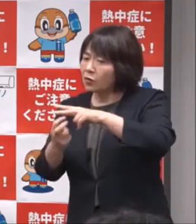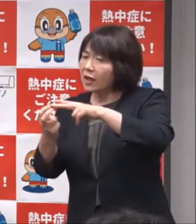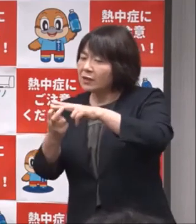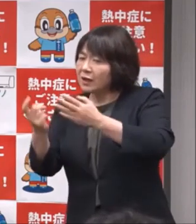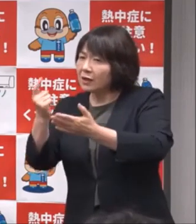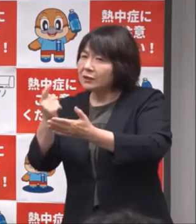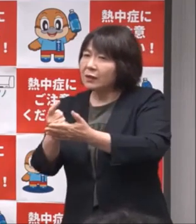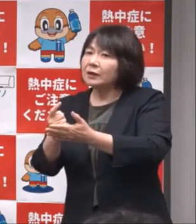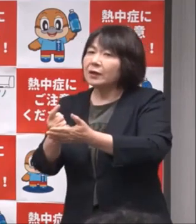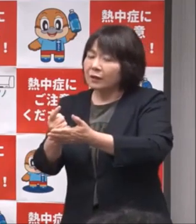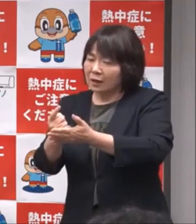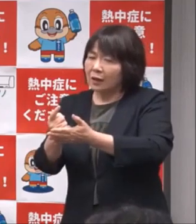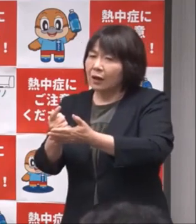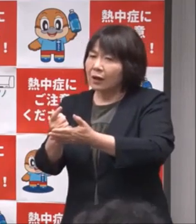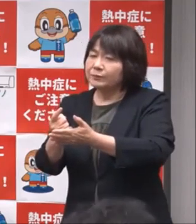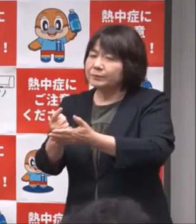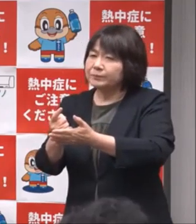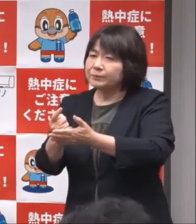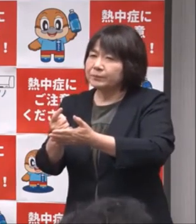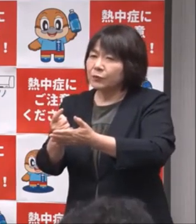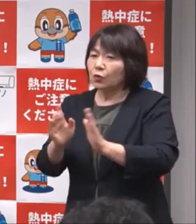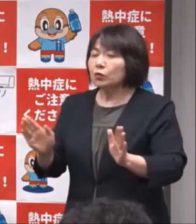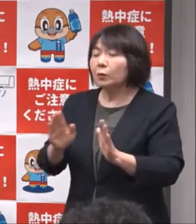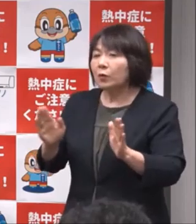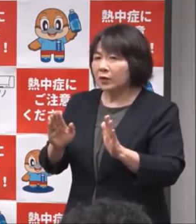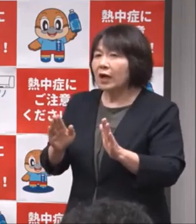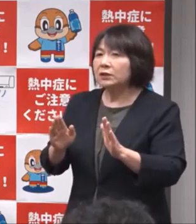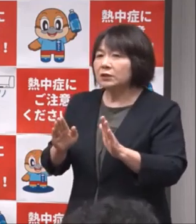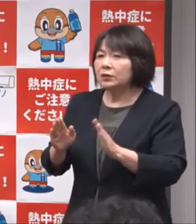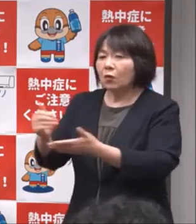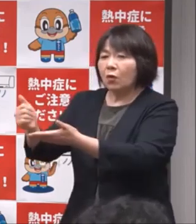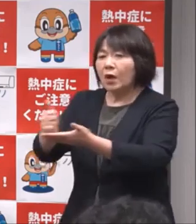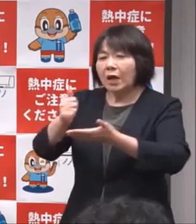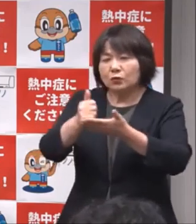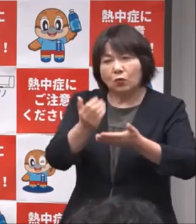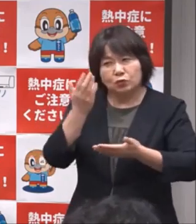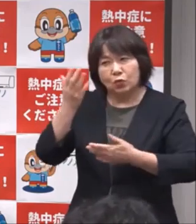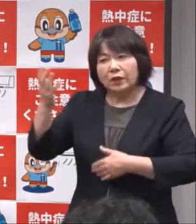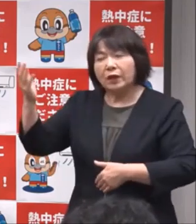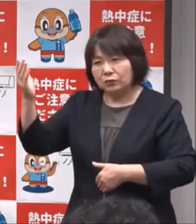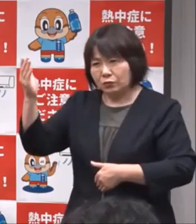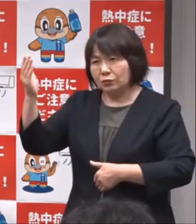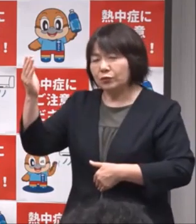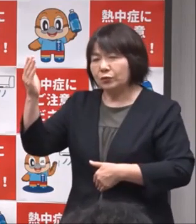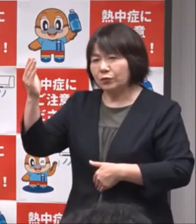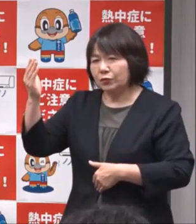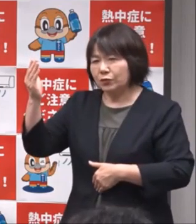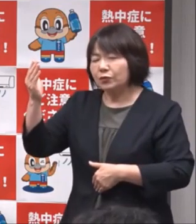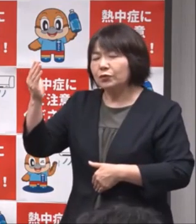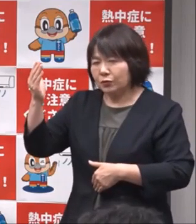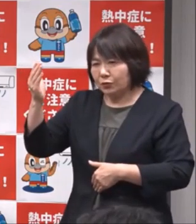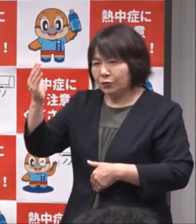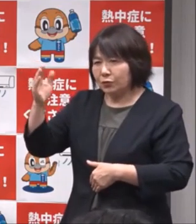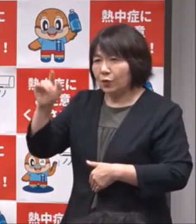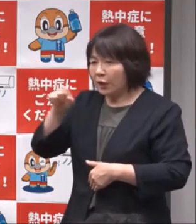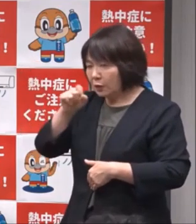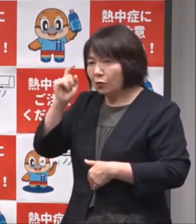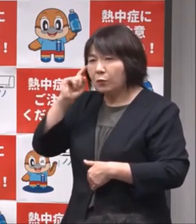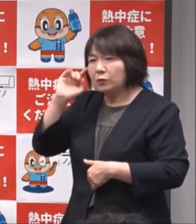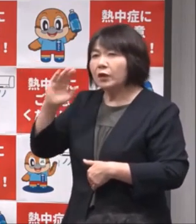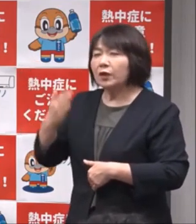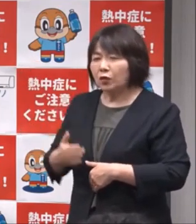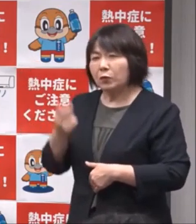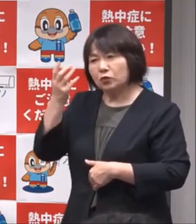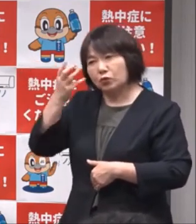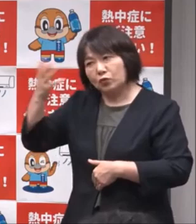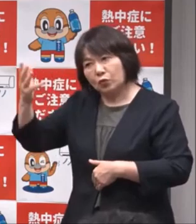ってですね、子どもたちの来場を想定するのが理想だと思うんですけど、そういう